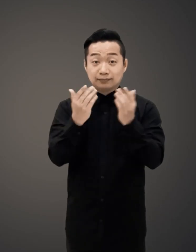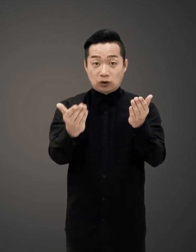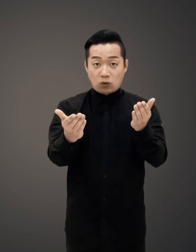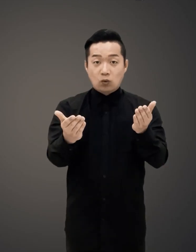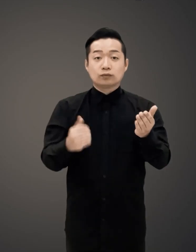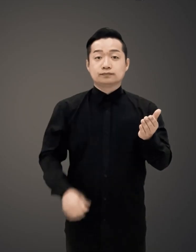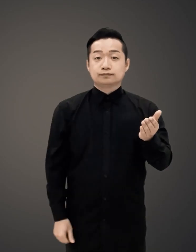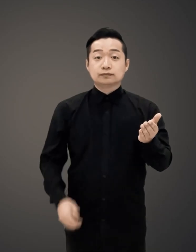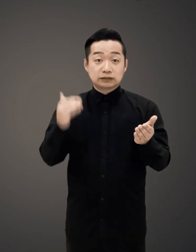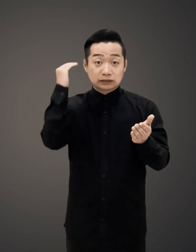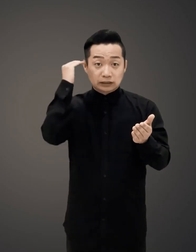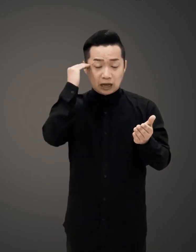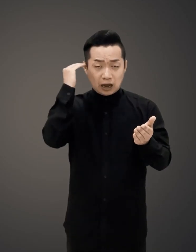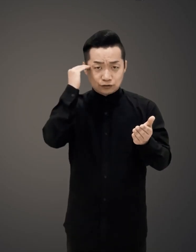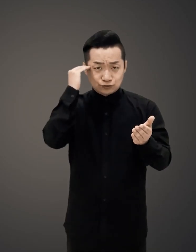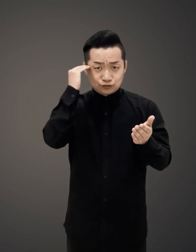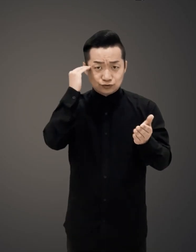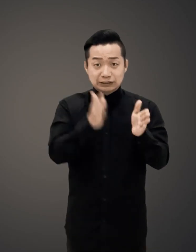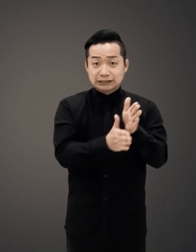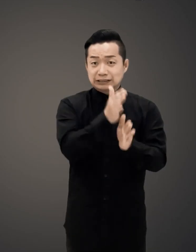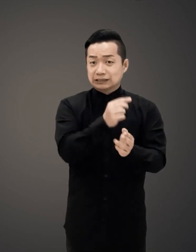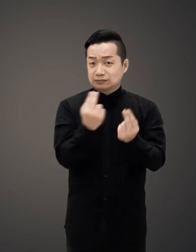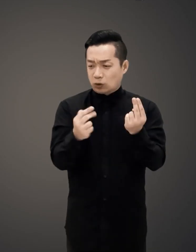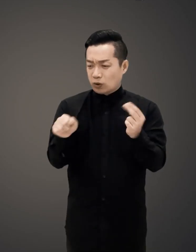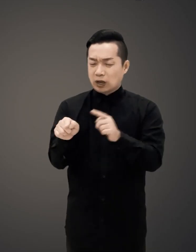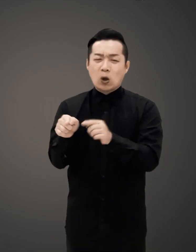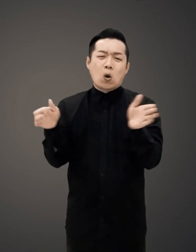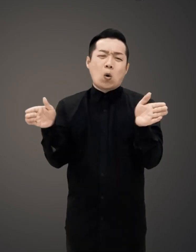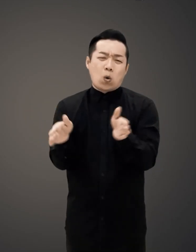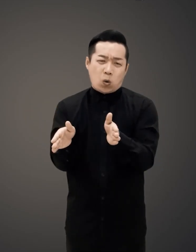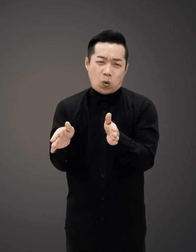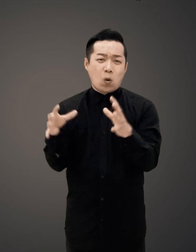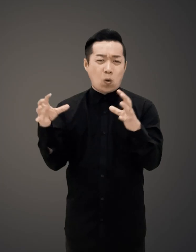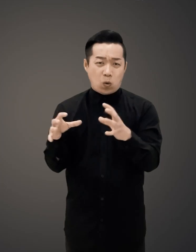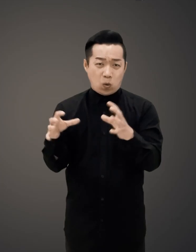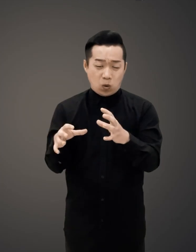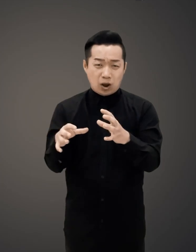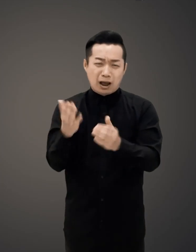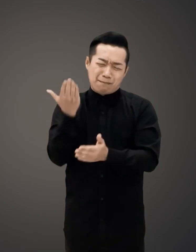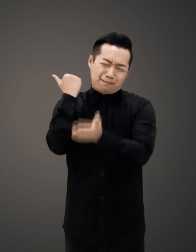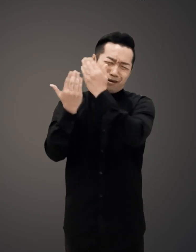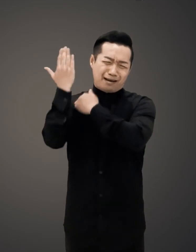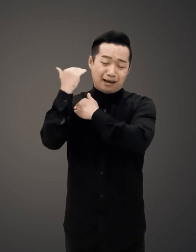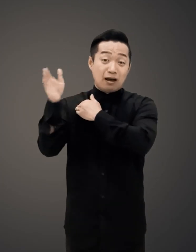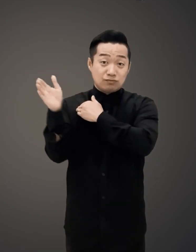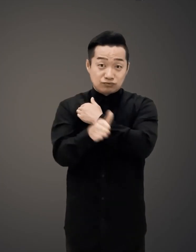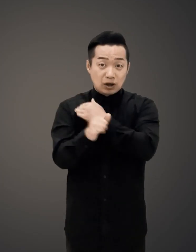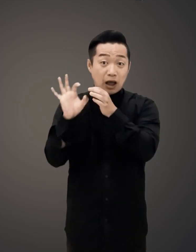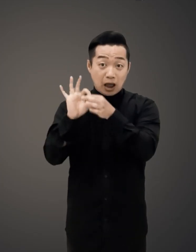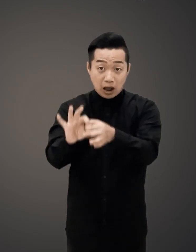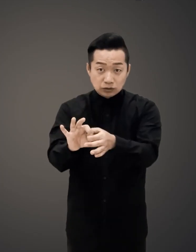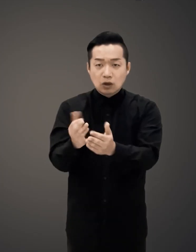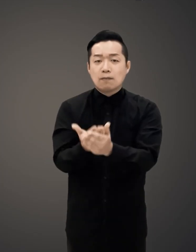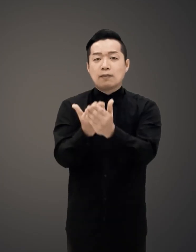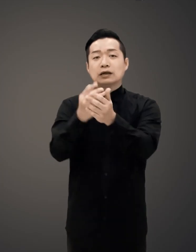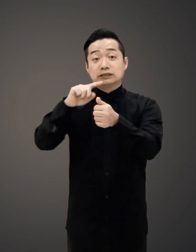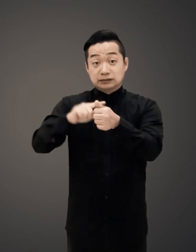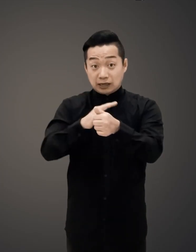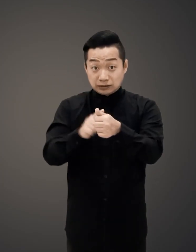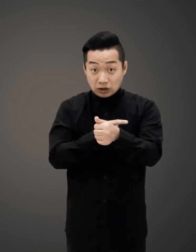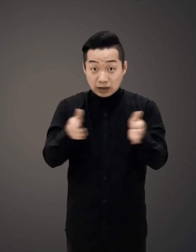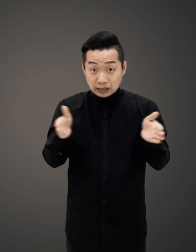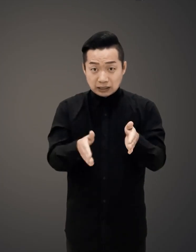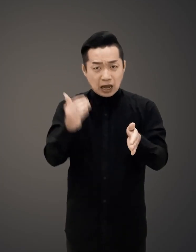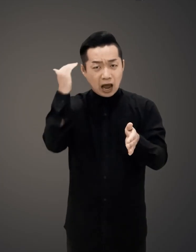드리면 유럽 도시는 사실 우리나라 도시에 비해서 규모가 매우 작습니다. 중세 시대부터 도시가 이제 계속 만들어지다 보니